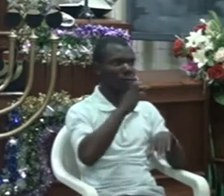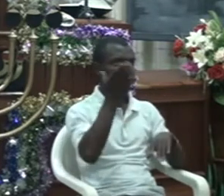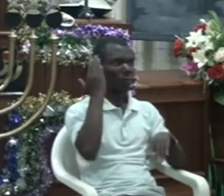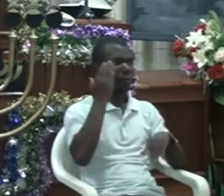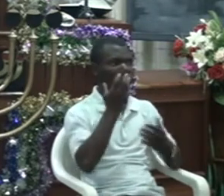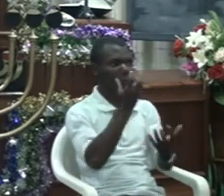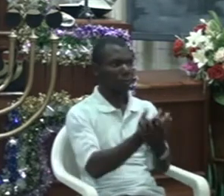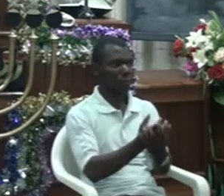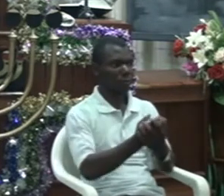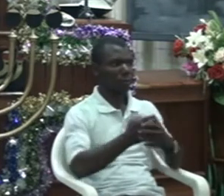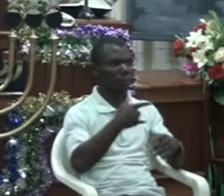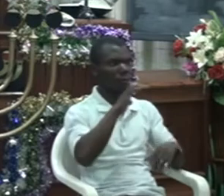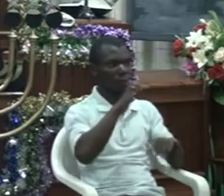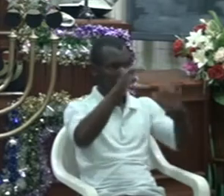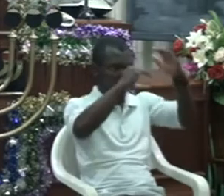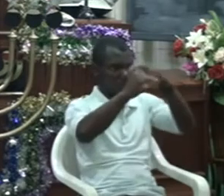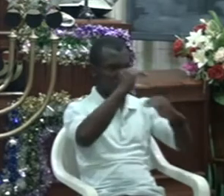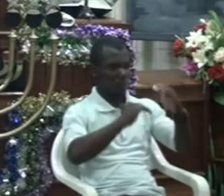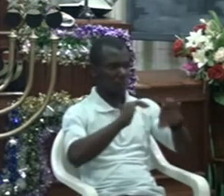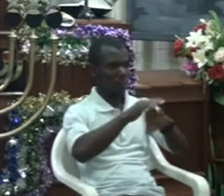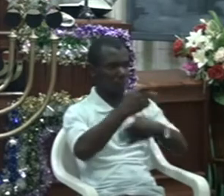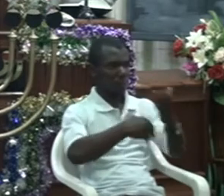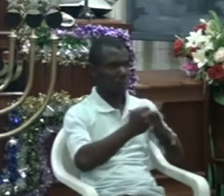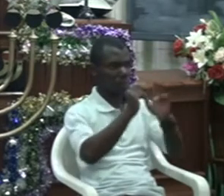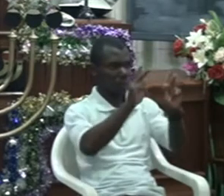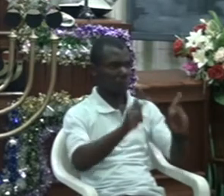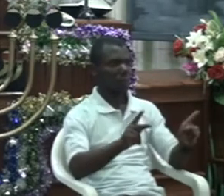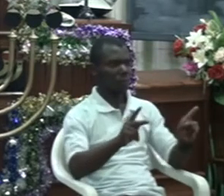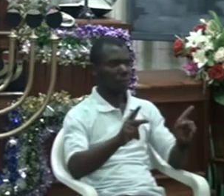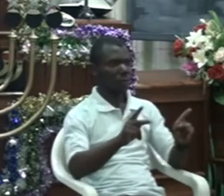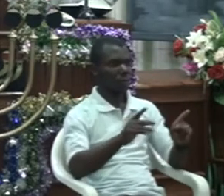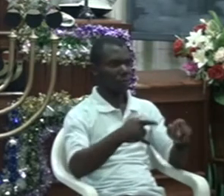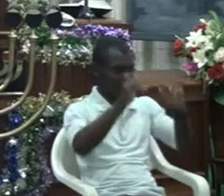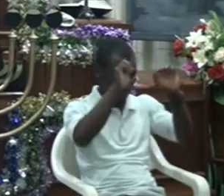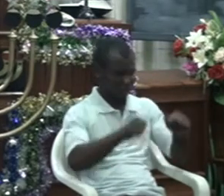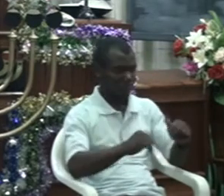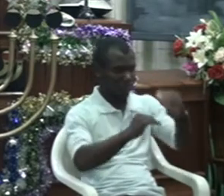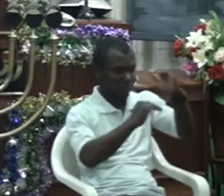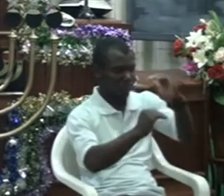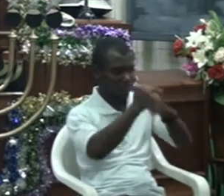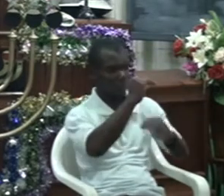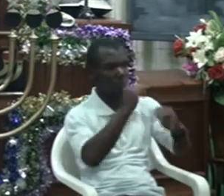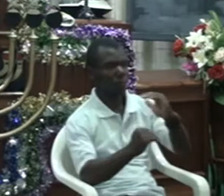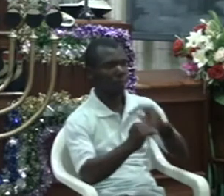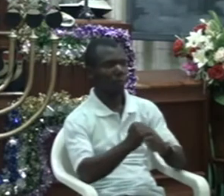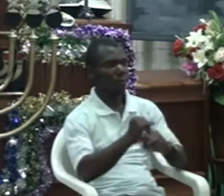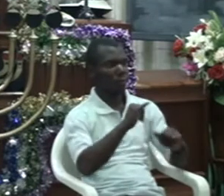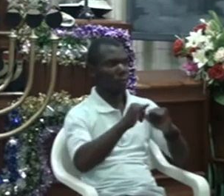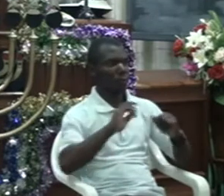Pierre avait été emprisonné. Alishukia bote. Il était descendu sur tout le monde. Anaweza shuka. Il peut descendre.